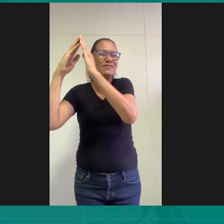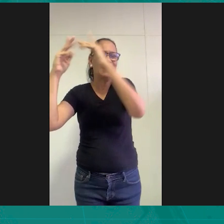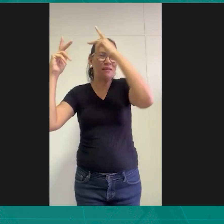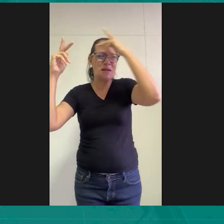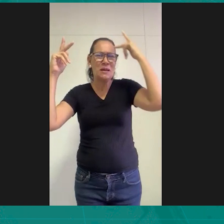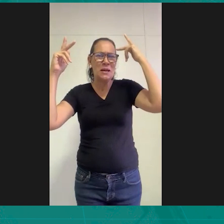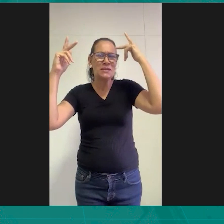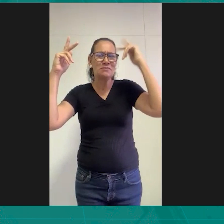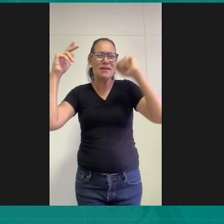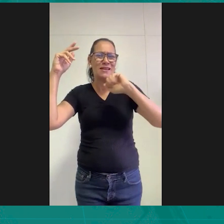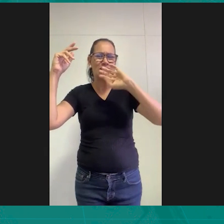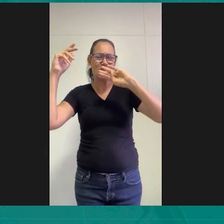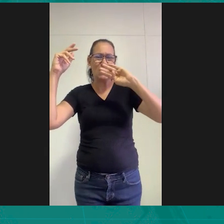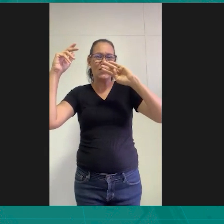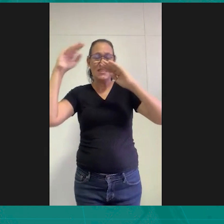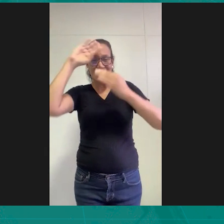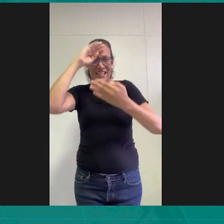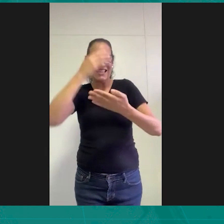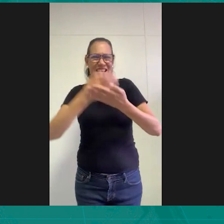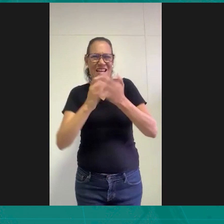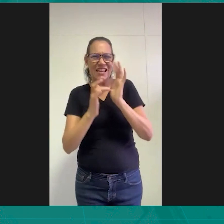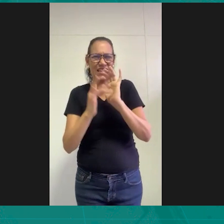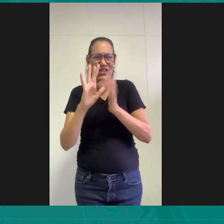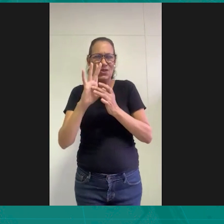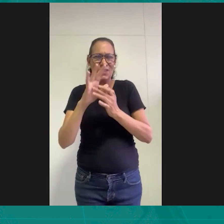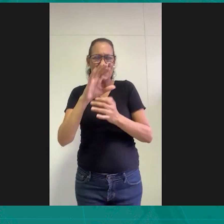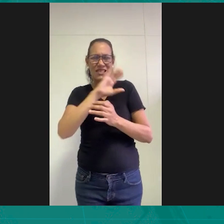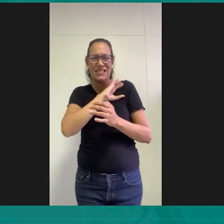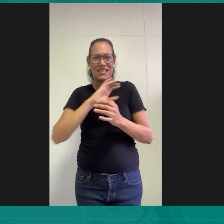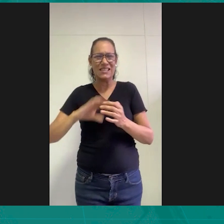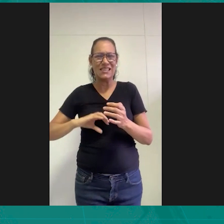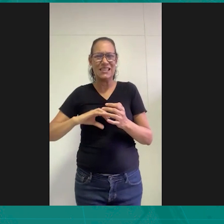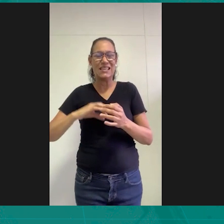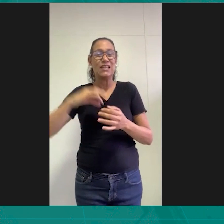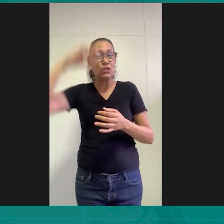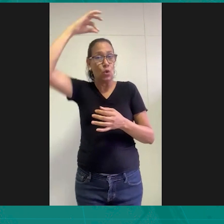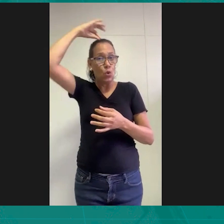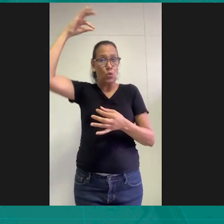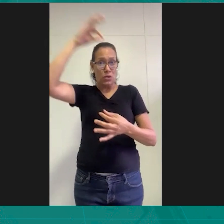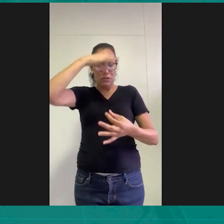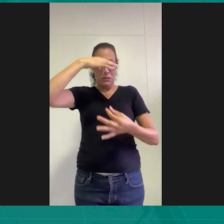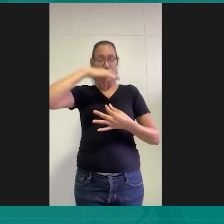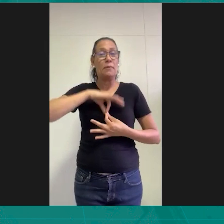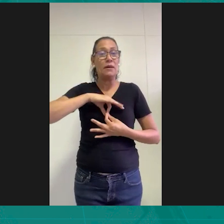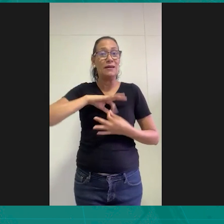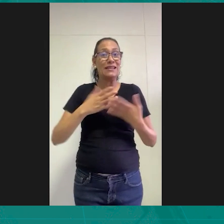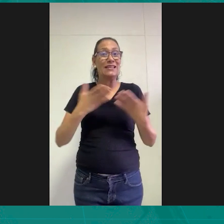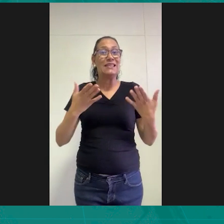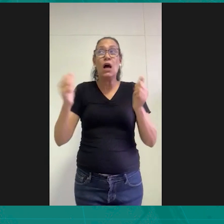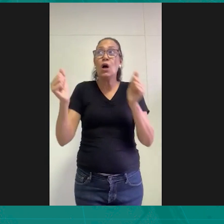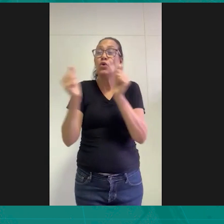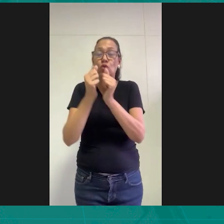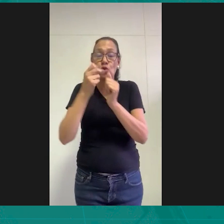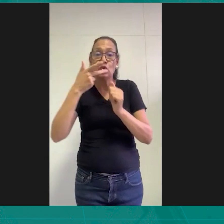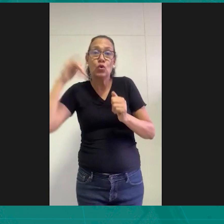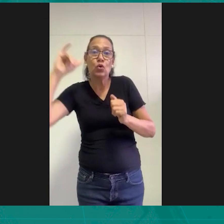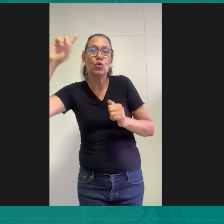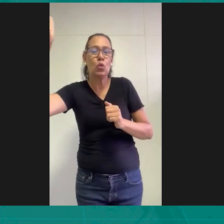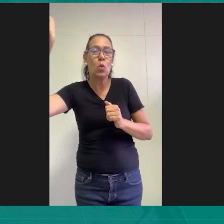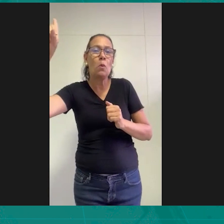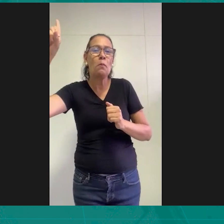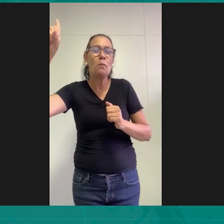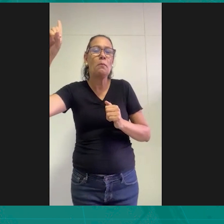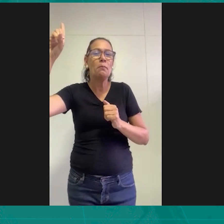consumirá em a nova Jerusalém. Apocalipse 21, dá uma olhada. Vai ser o resultado dessa